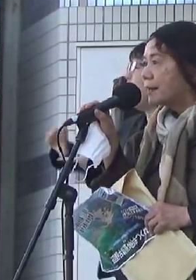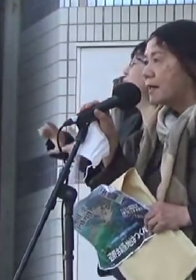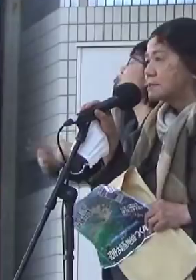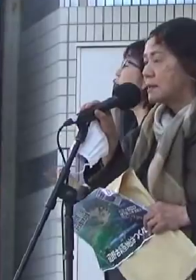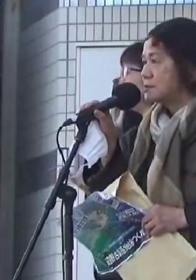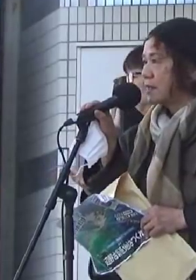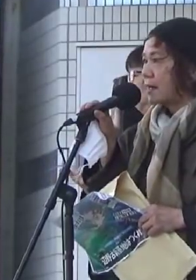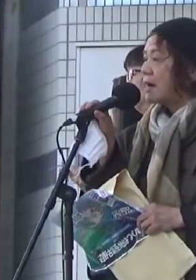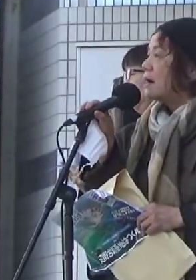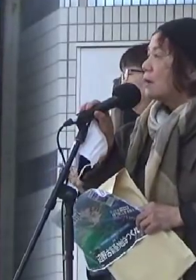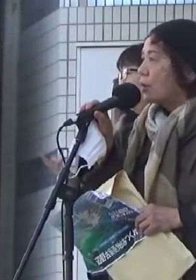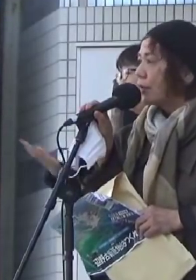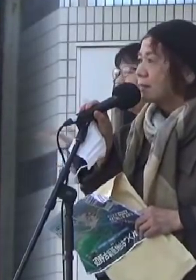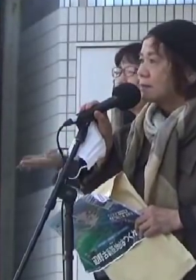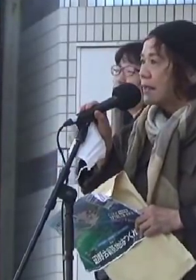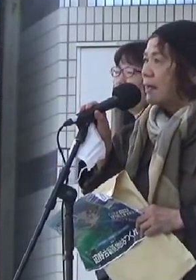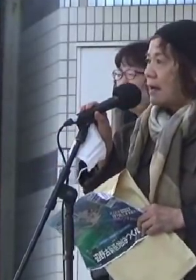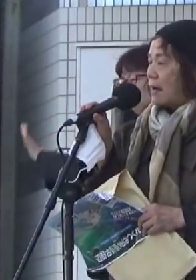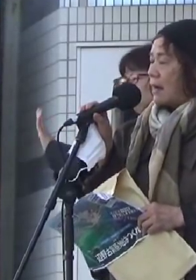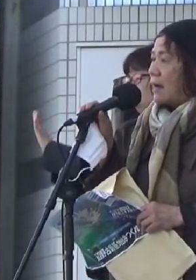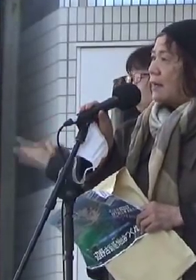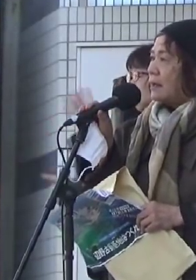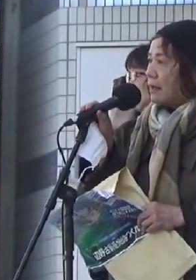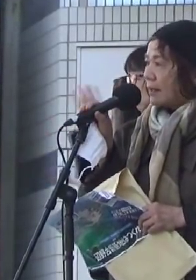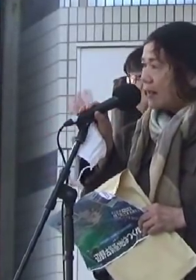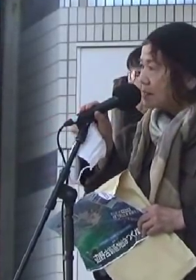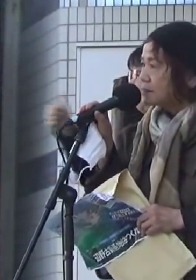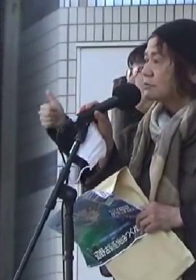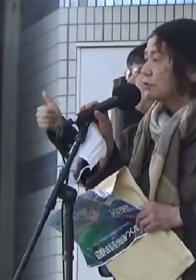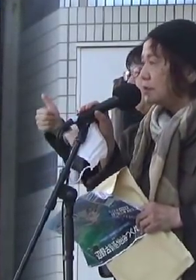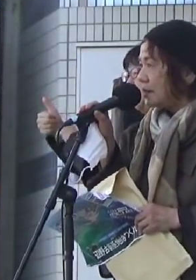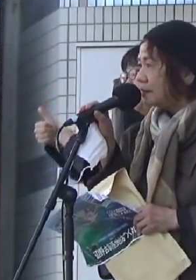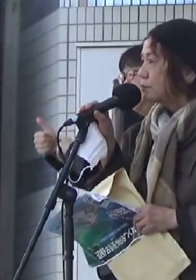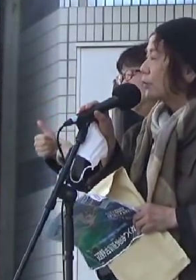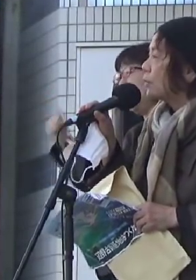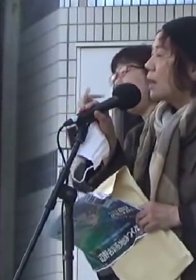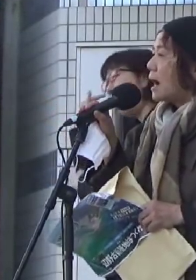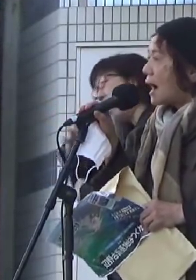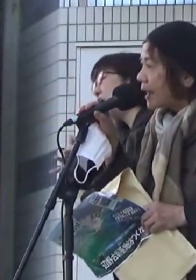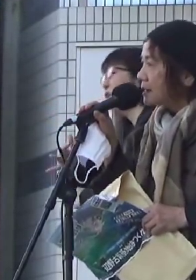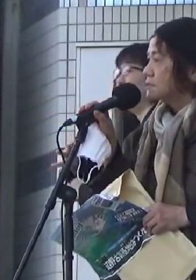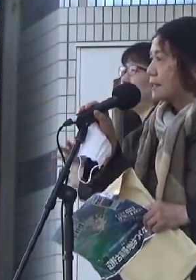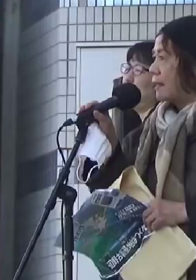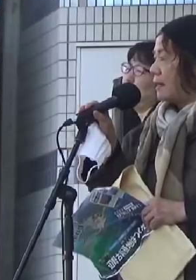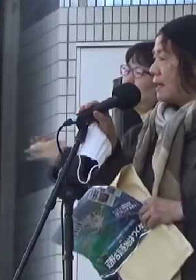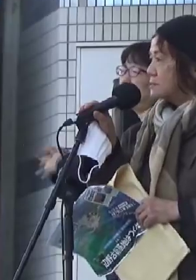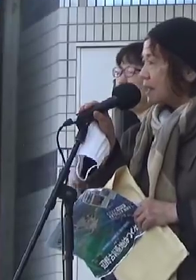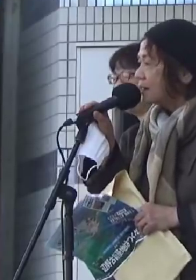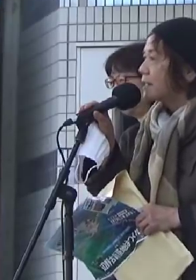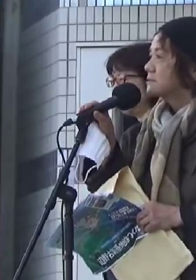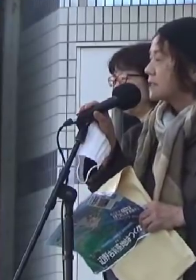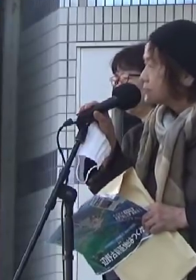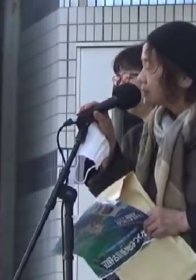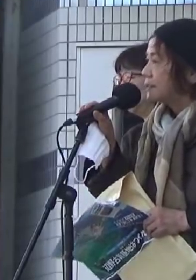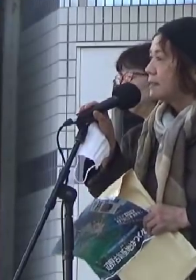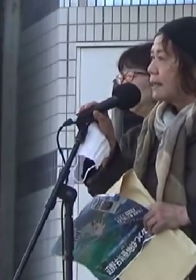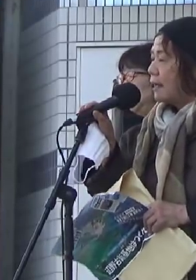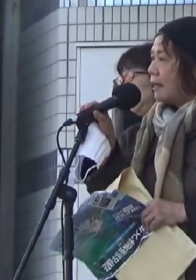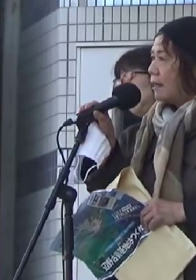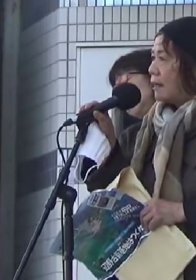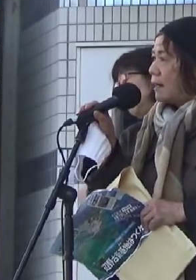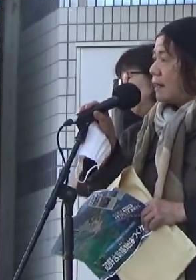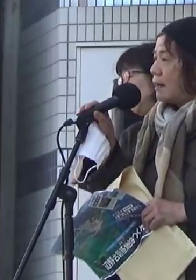言してはばかれない政治家がこうやって平然といるこのハレンチで残虐な